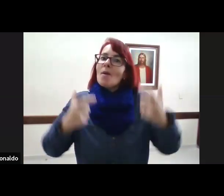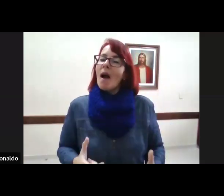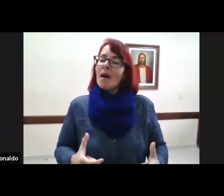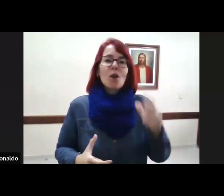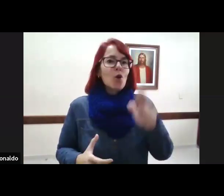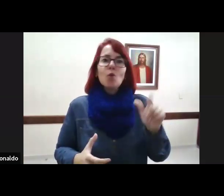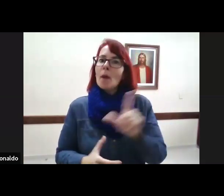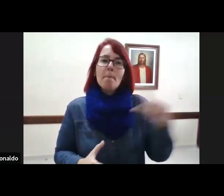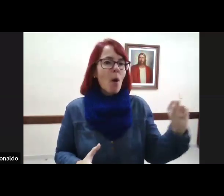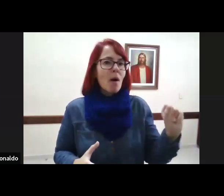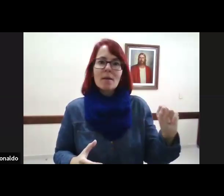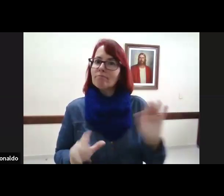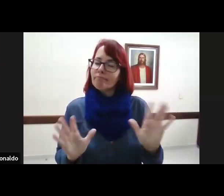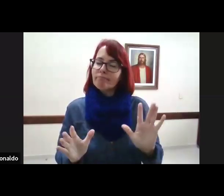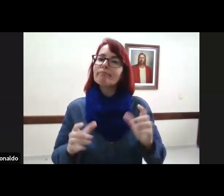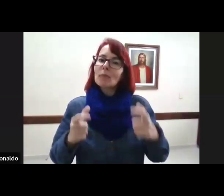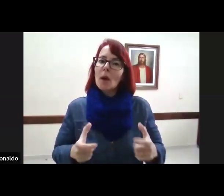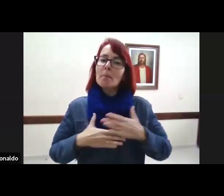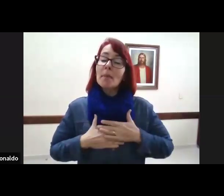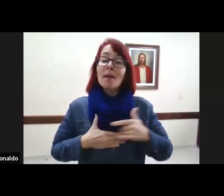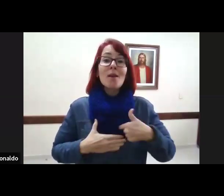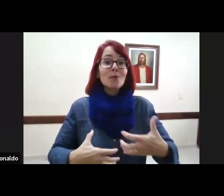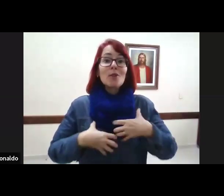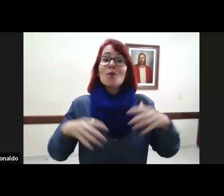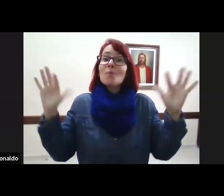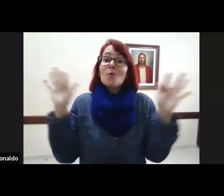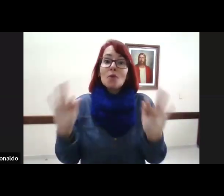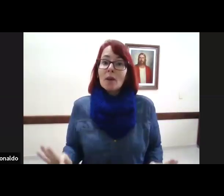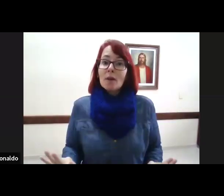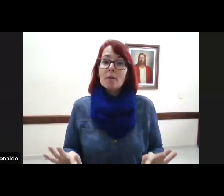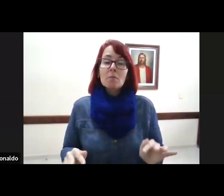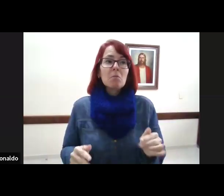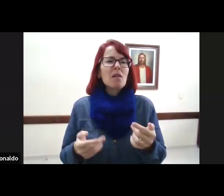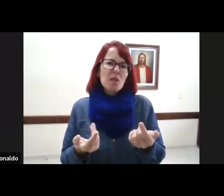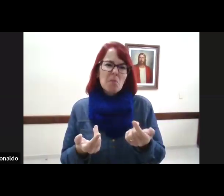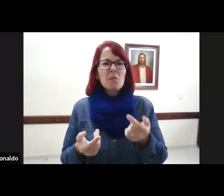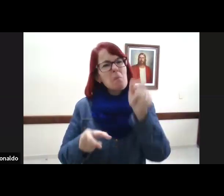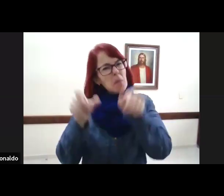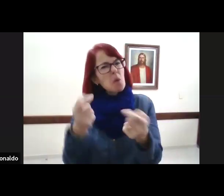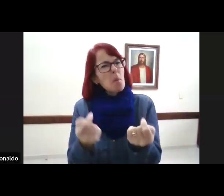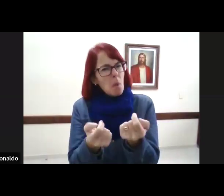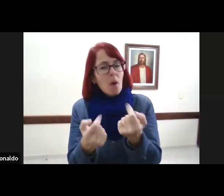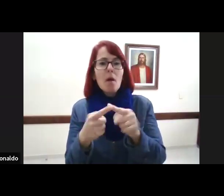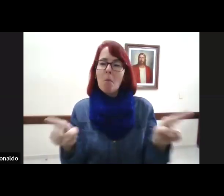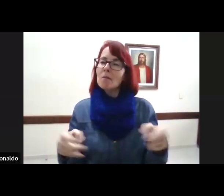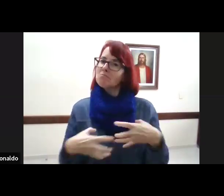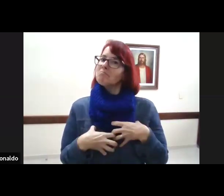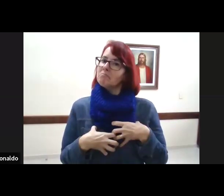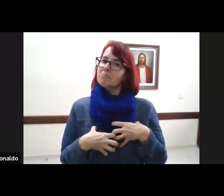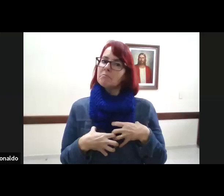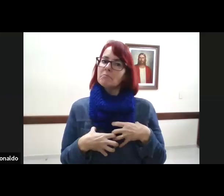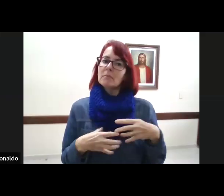saído daqui. E eu me senti muito feliz naquilo. Não tinha quase ninguém, mas foi uma coisa muito louca. Quando eu subi lá pra